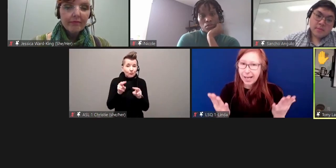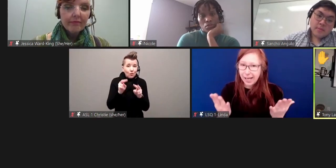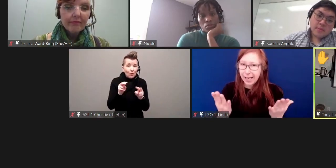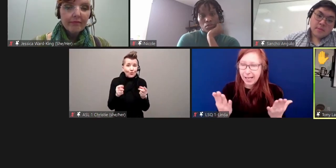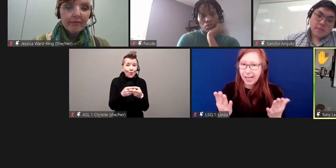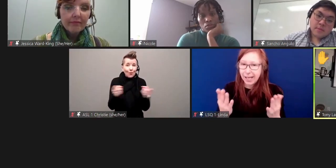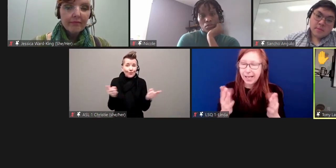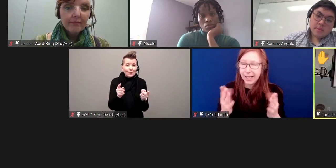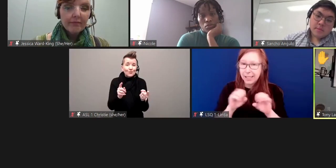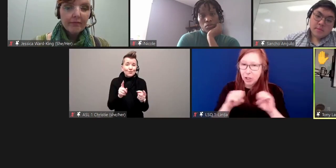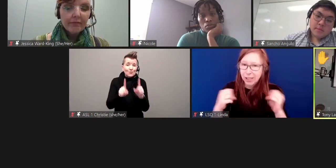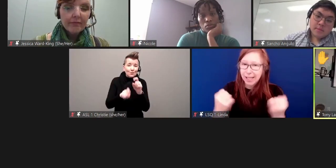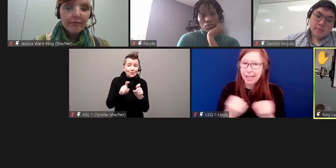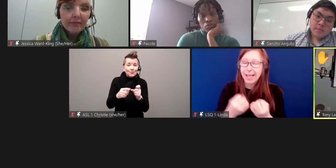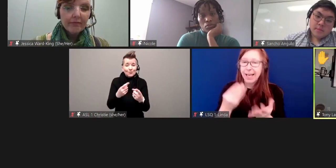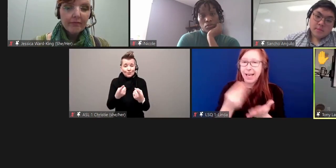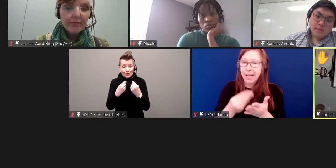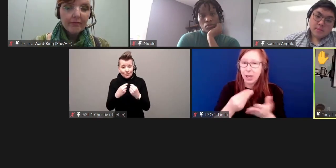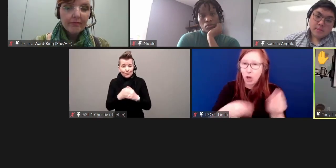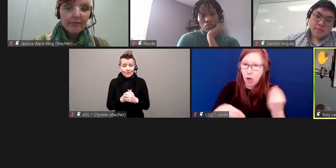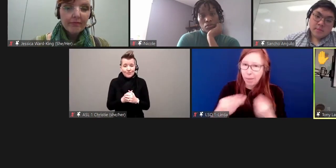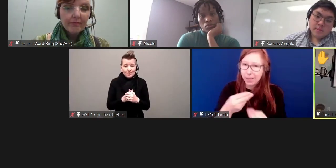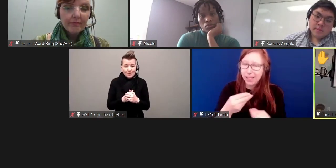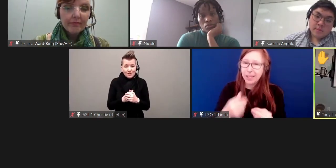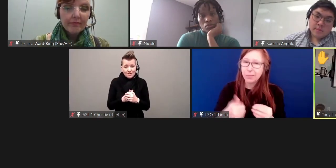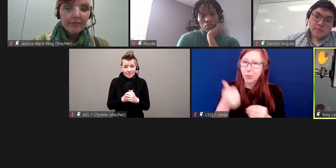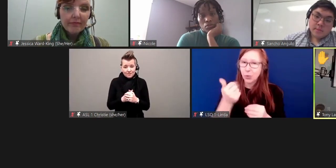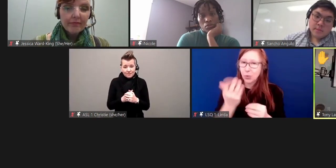inclusive, j'aimerais entendre vos idées.